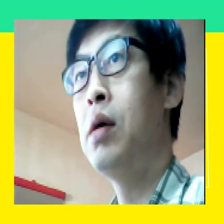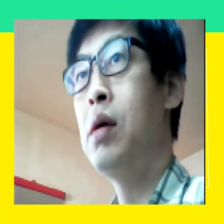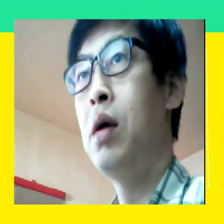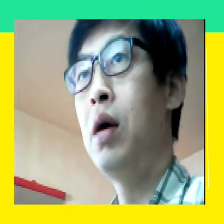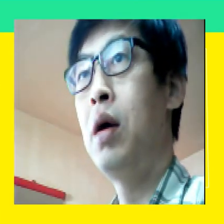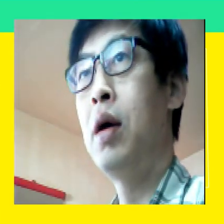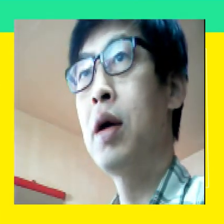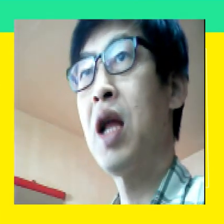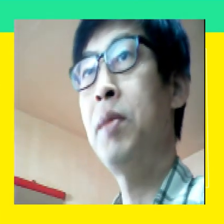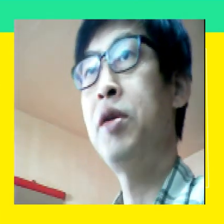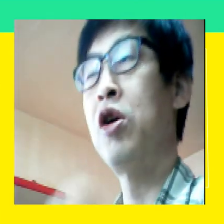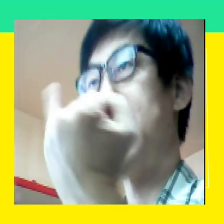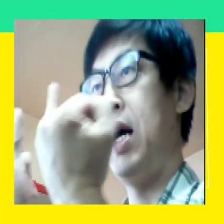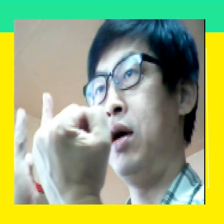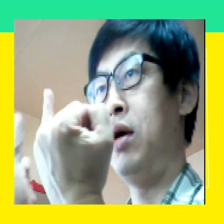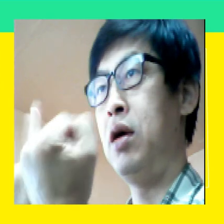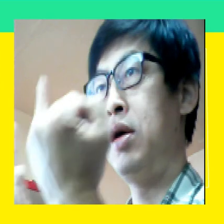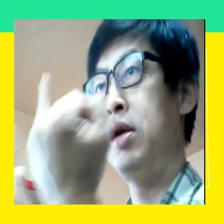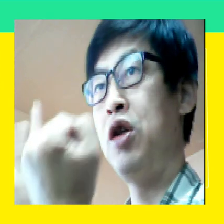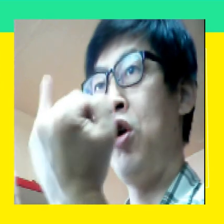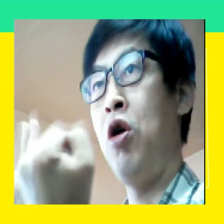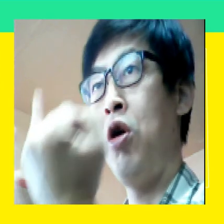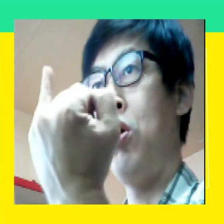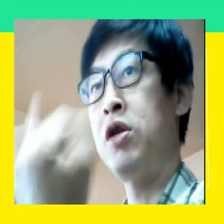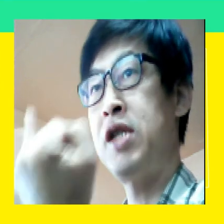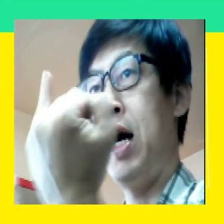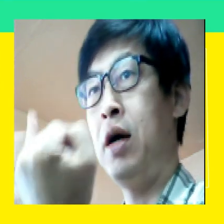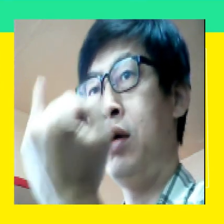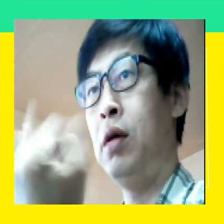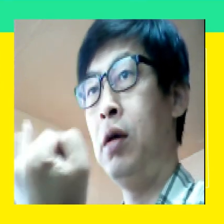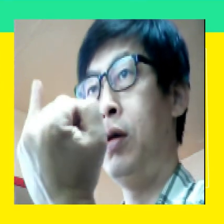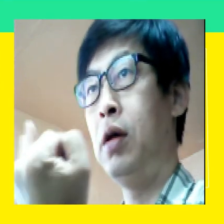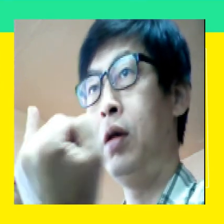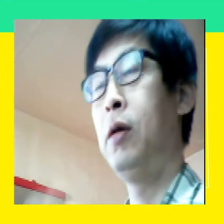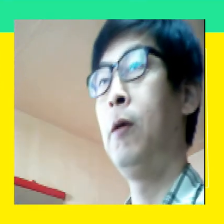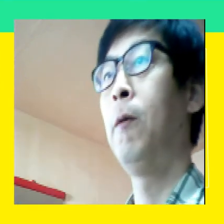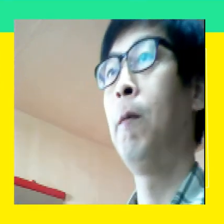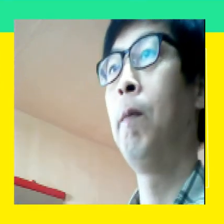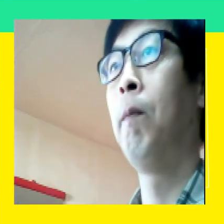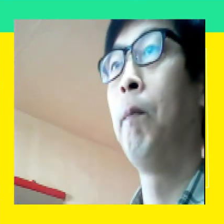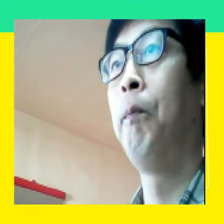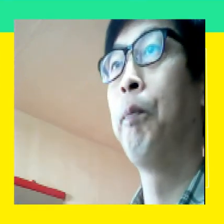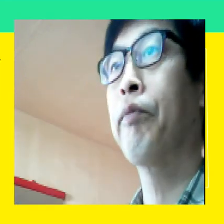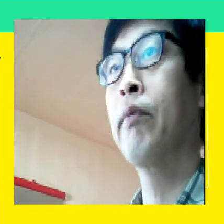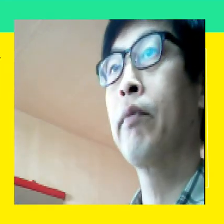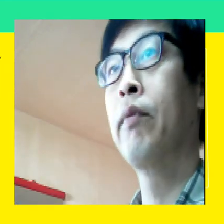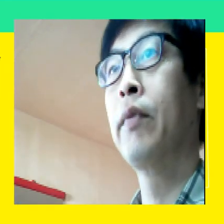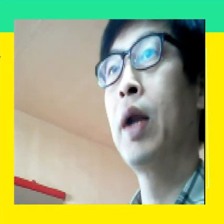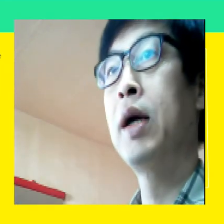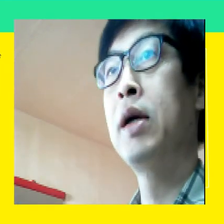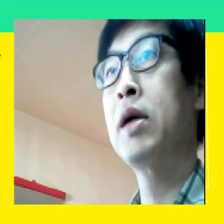자 남 여자 여자 그